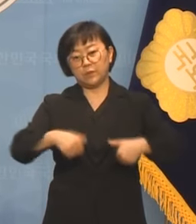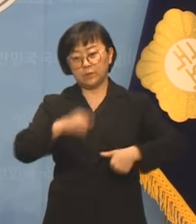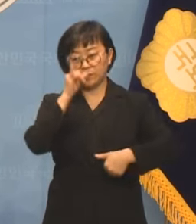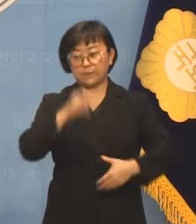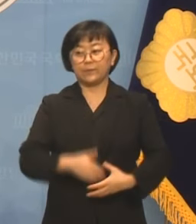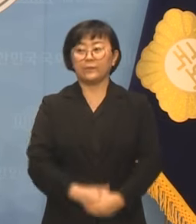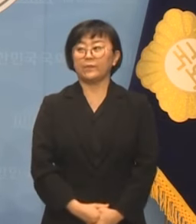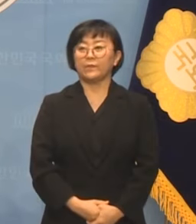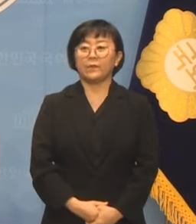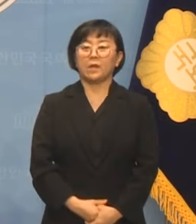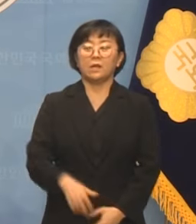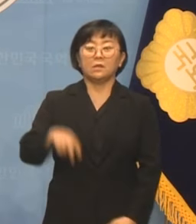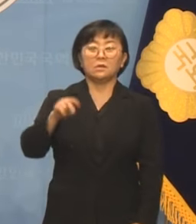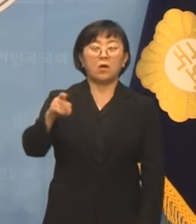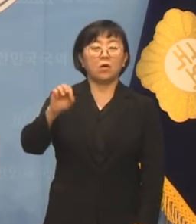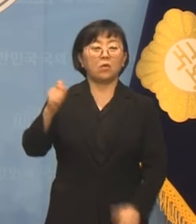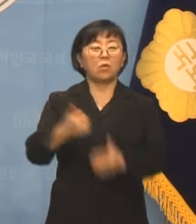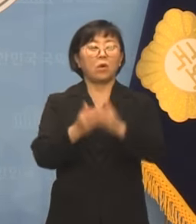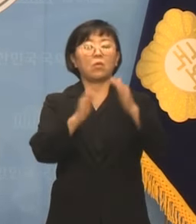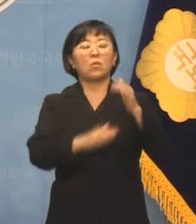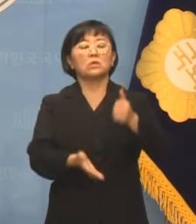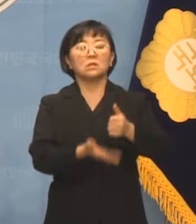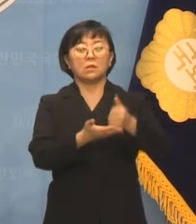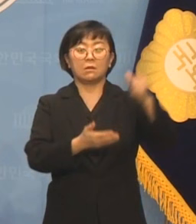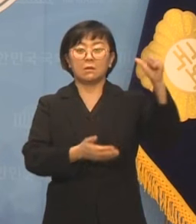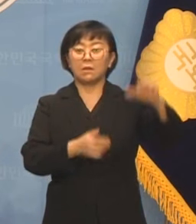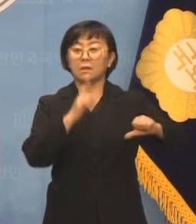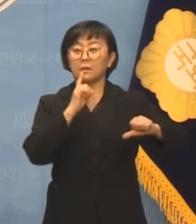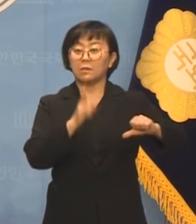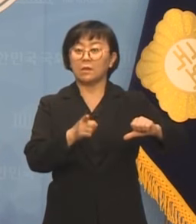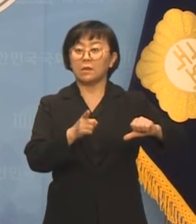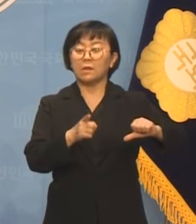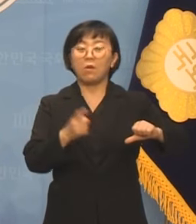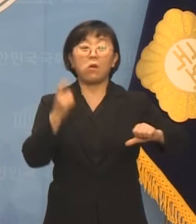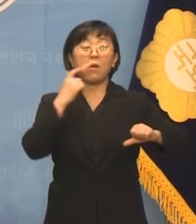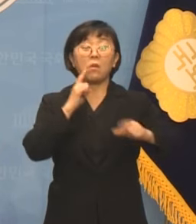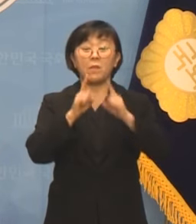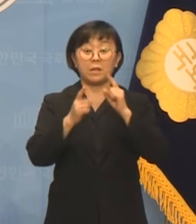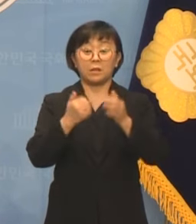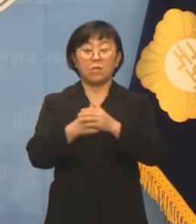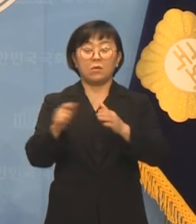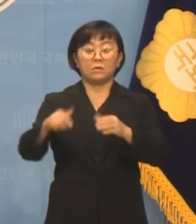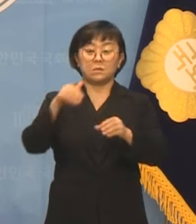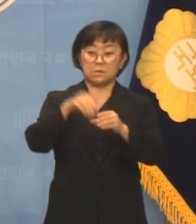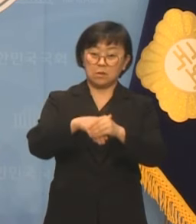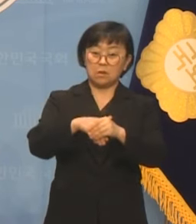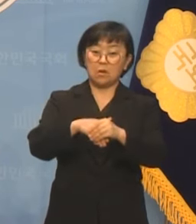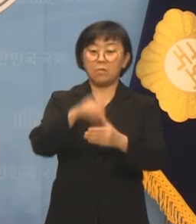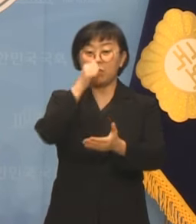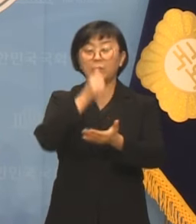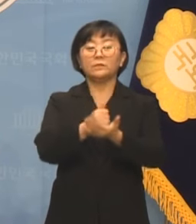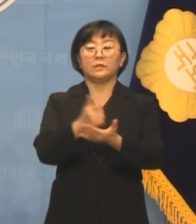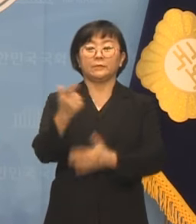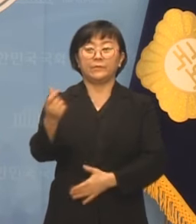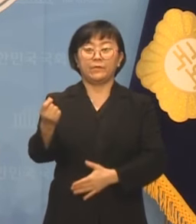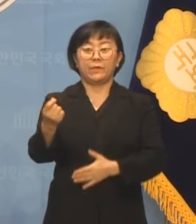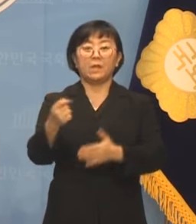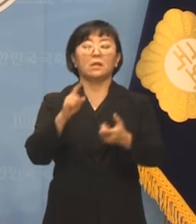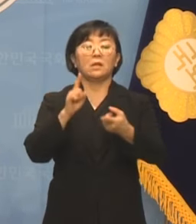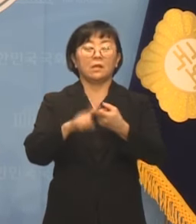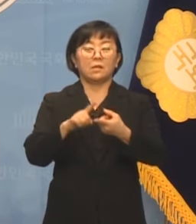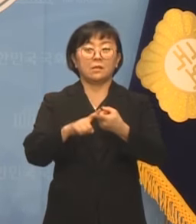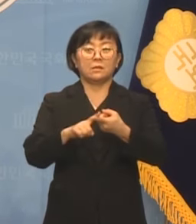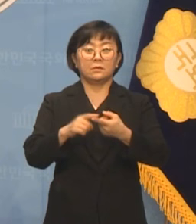겁니다. 서영교가 공천에서 탈락했다라고 하는 것은 허위사실이고 선거 범죄입니다. 그래서 이에